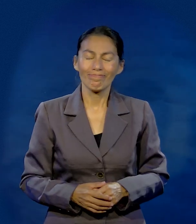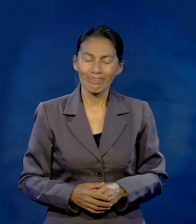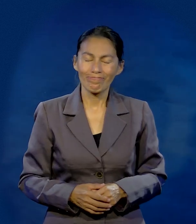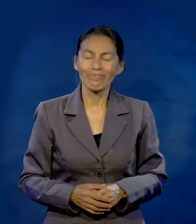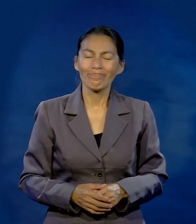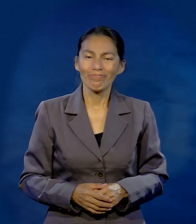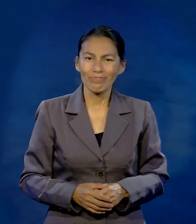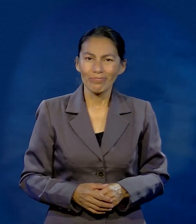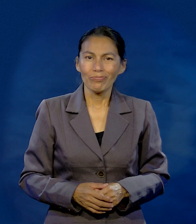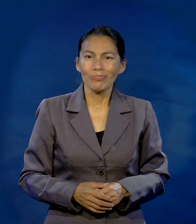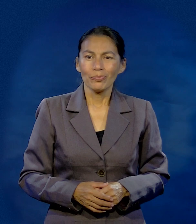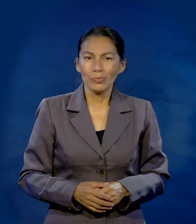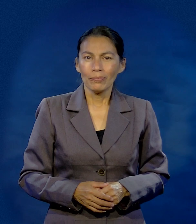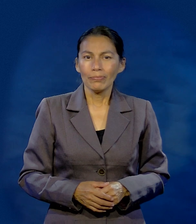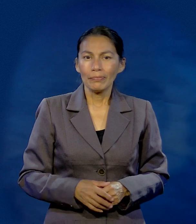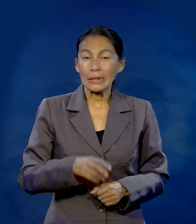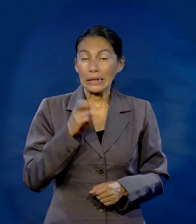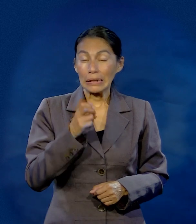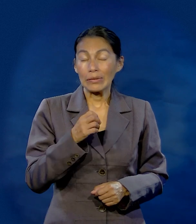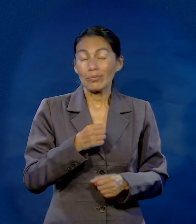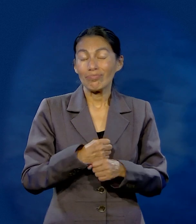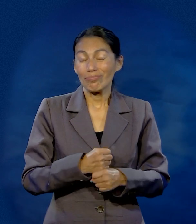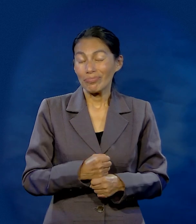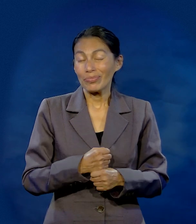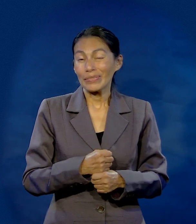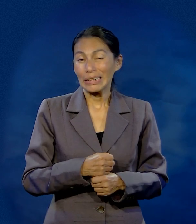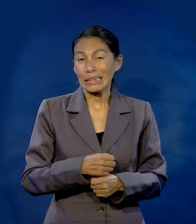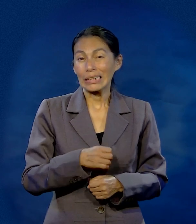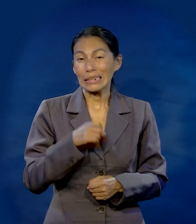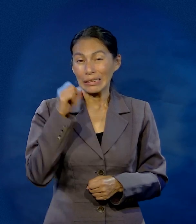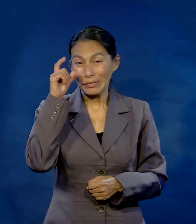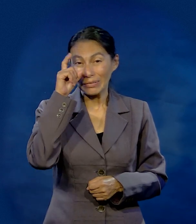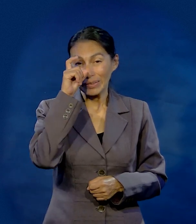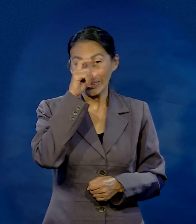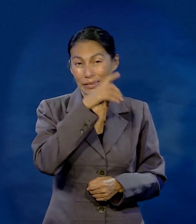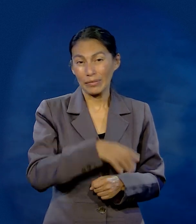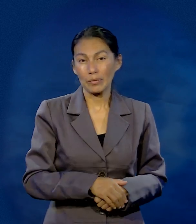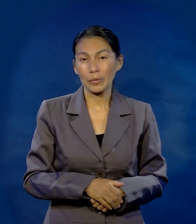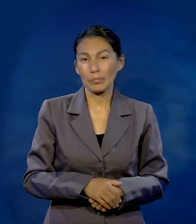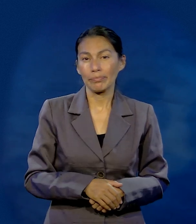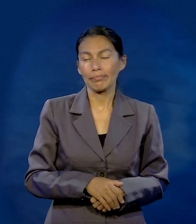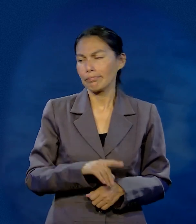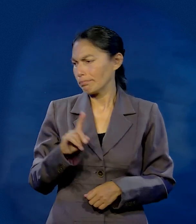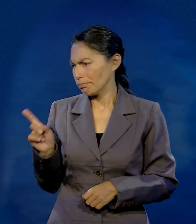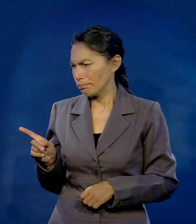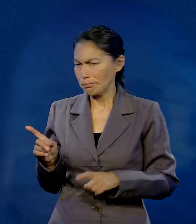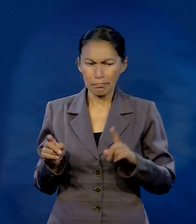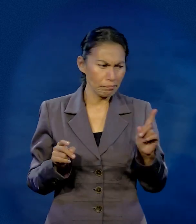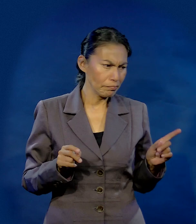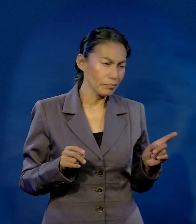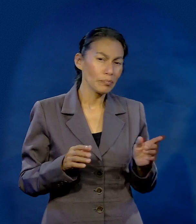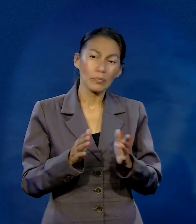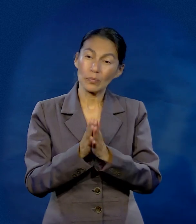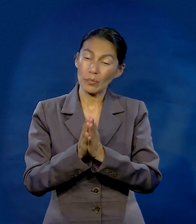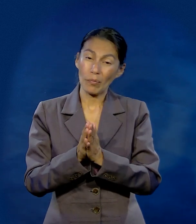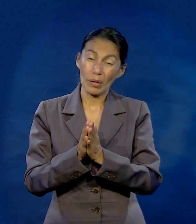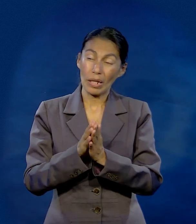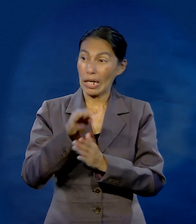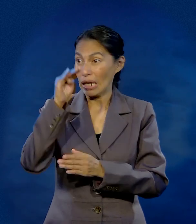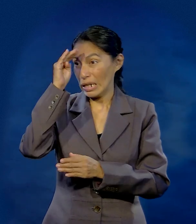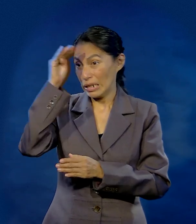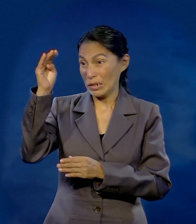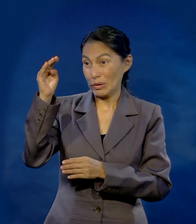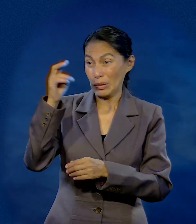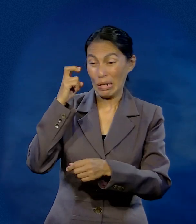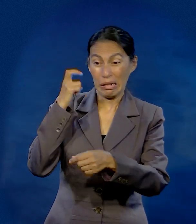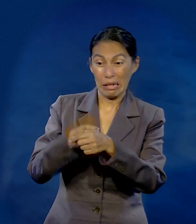te limitaste con tu crecimiento académico profesional o sentimental Y eso está